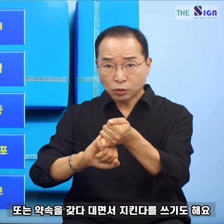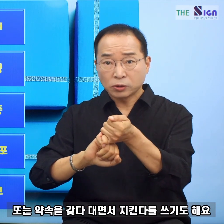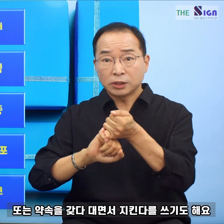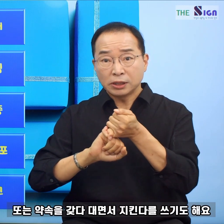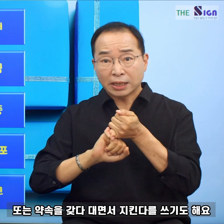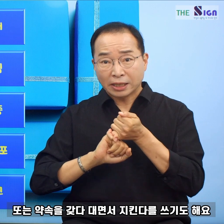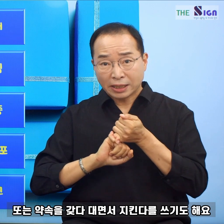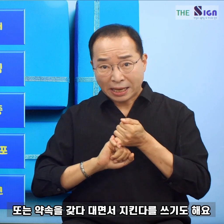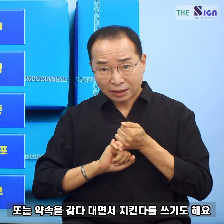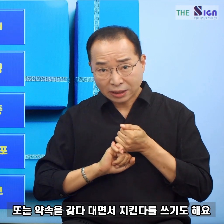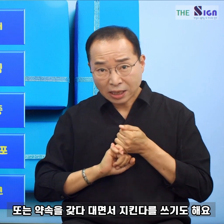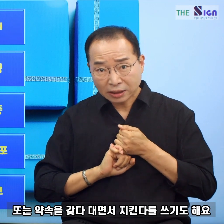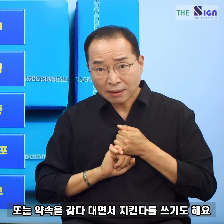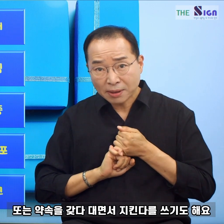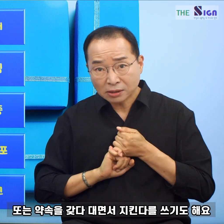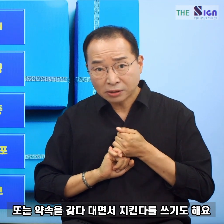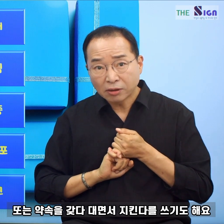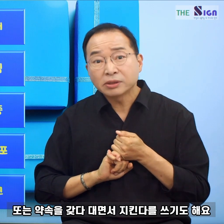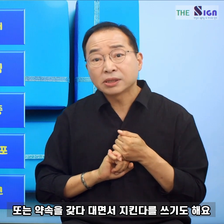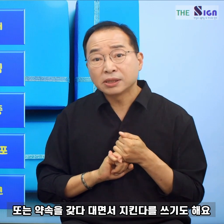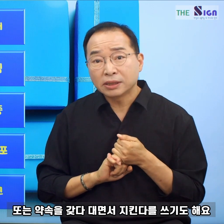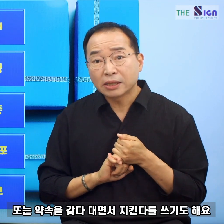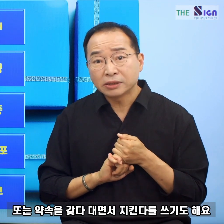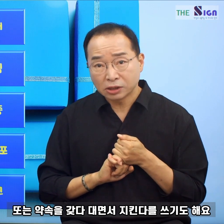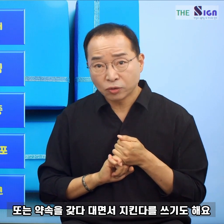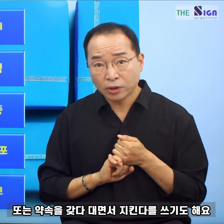약속을 갖다 대면서 지킨다를 쓰기도 해요.